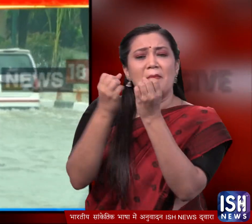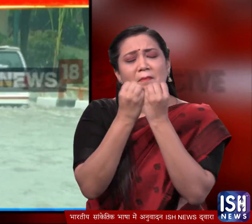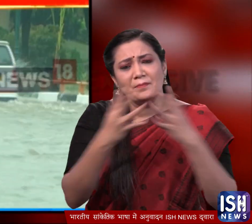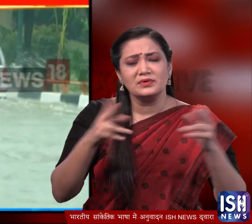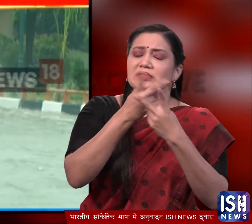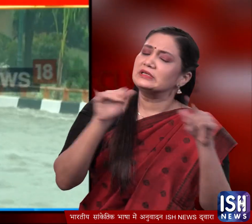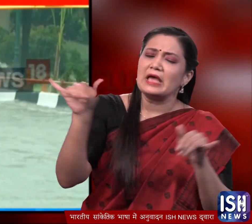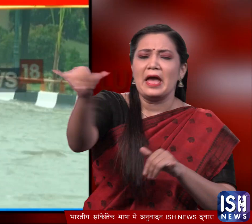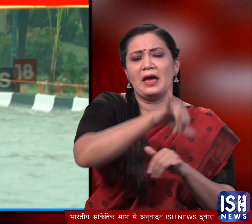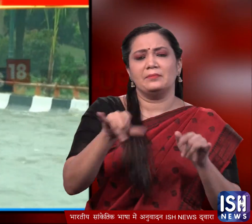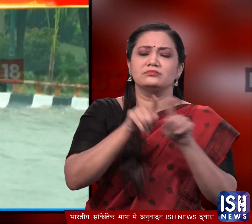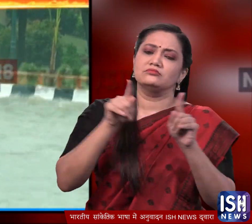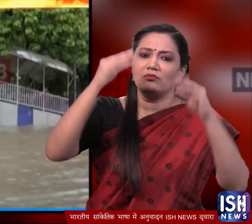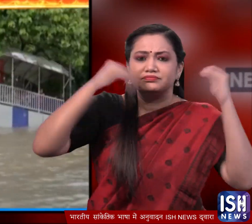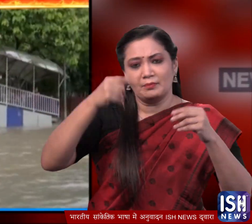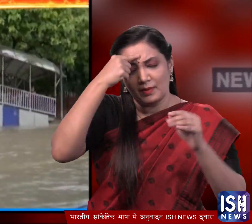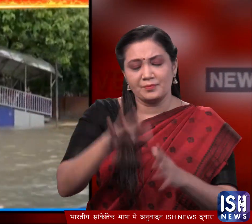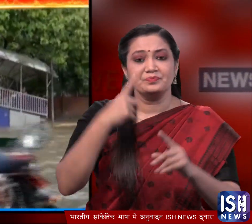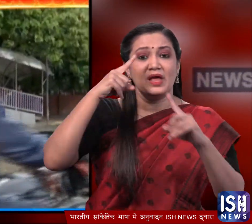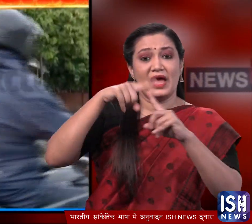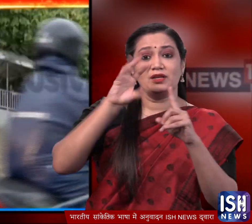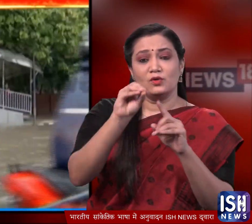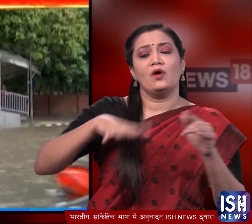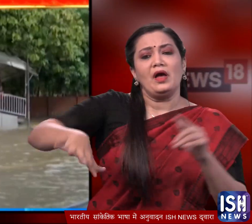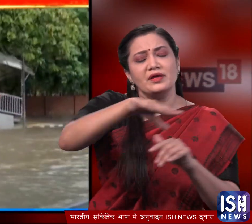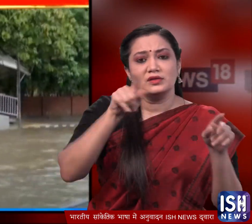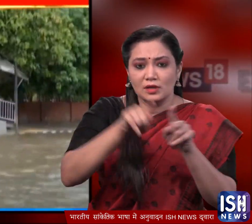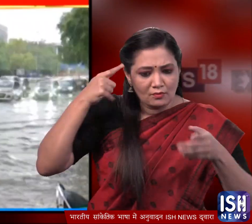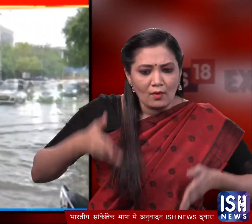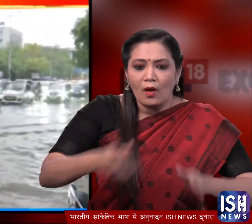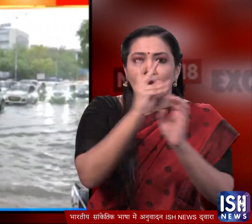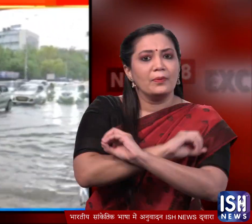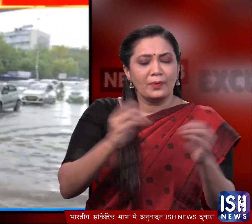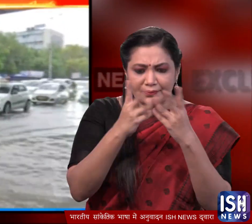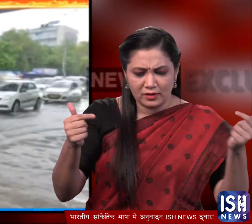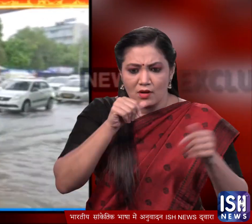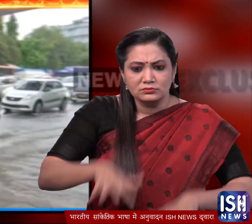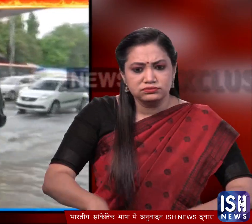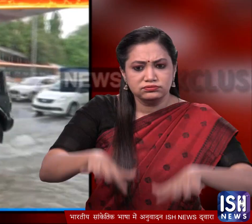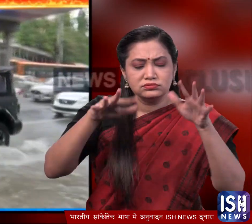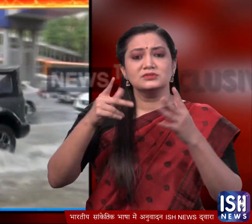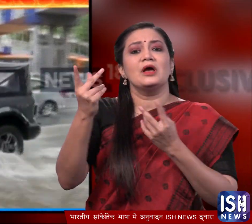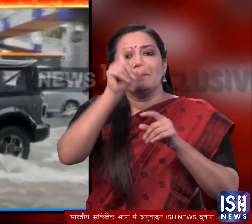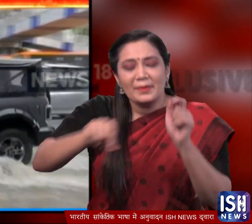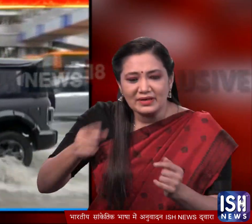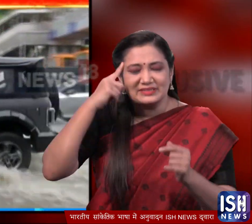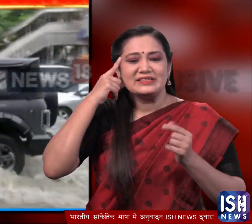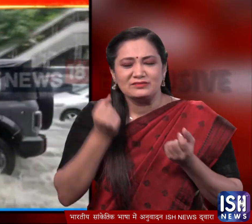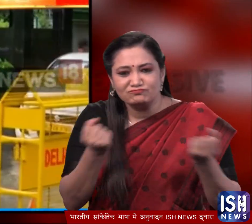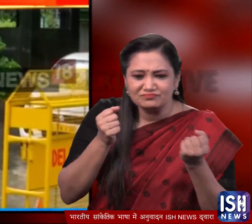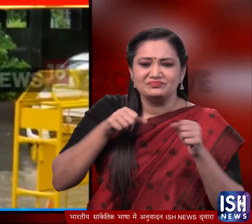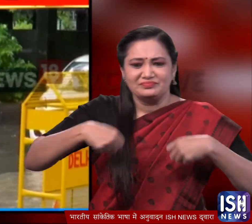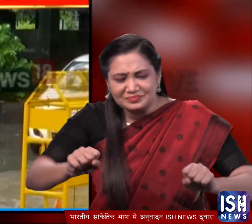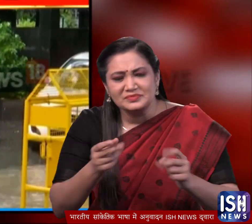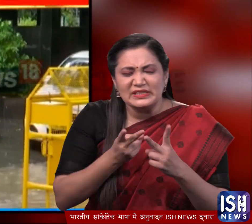इलाकों में कमोबेश ऐसे ही हालात देखने को मिले। आईटीओ इलाके में भी सड़कें दिखना बंद हो गईं और जिसने भी पानी से भरी इन सड़कों से गुजरने की कोशिश